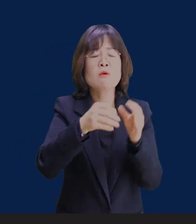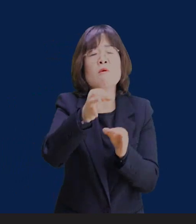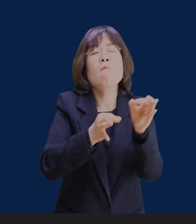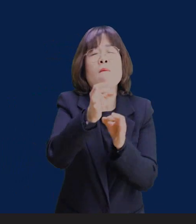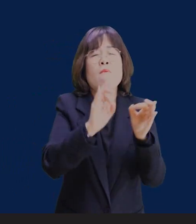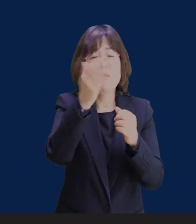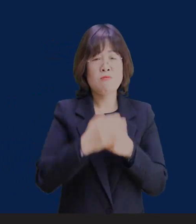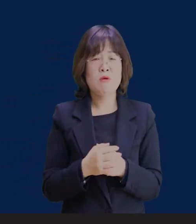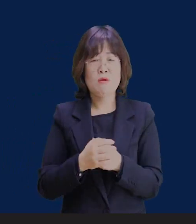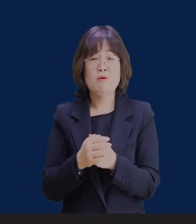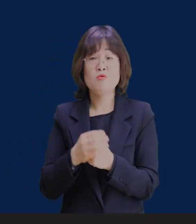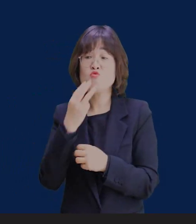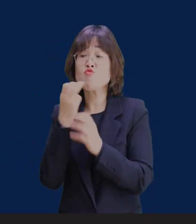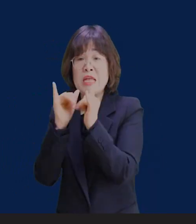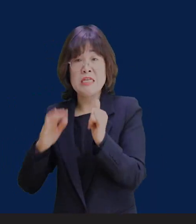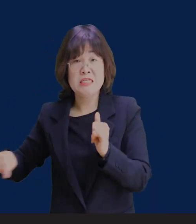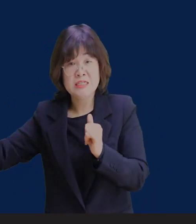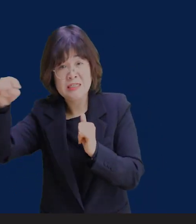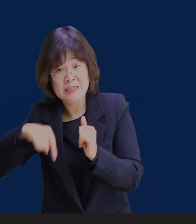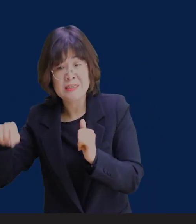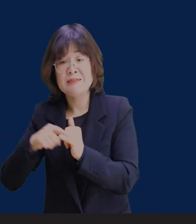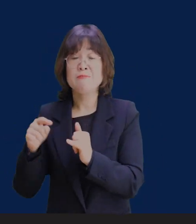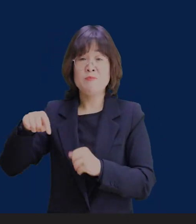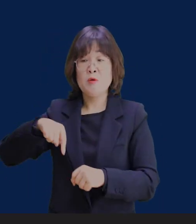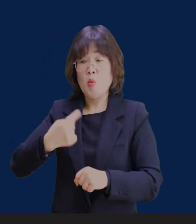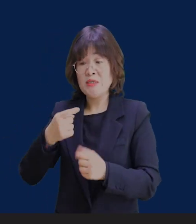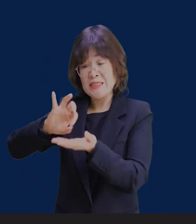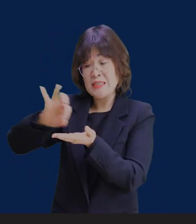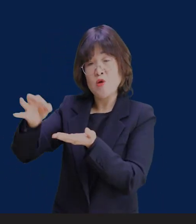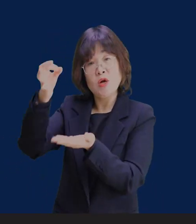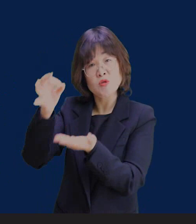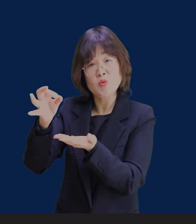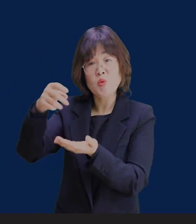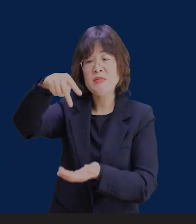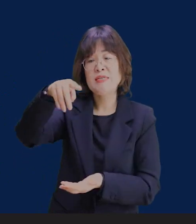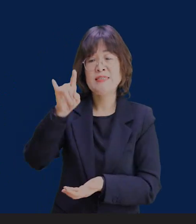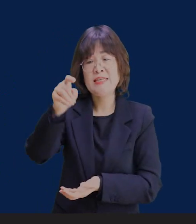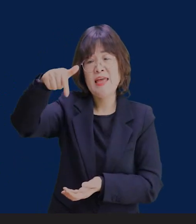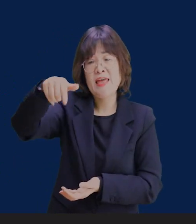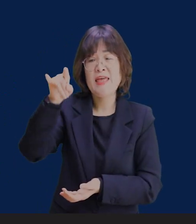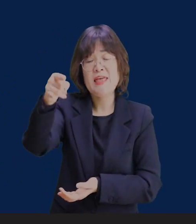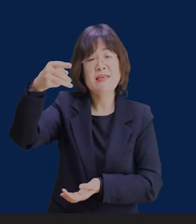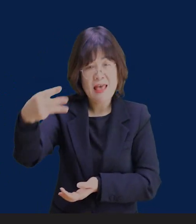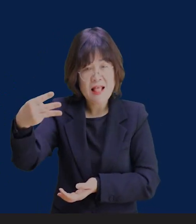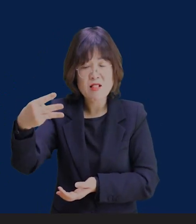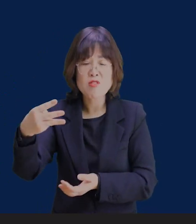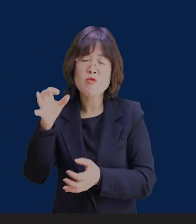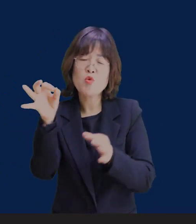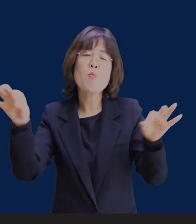되었습니다. 또한 디아스포라 유대인들은 반드시 히브리인들이 통화인 세겔로 교환해야만